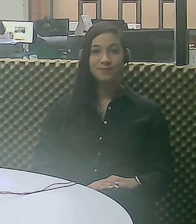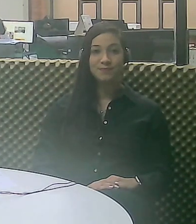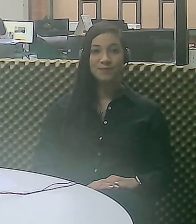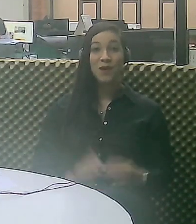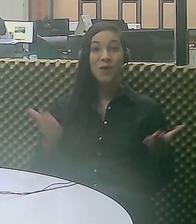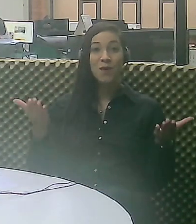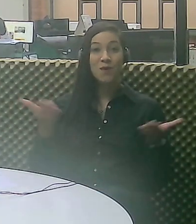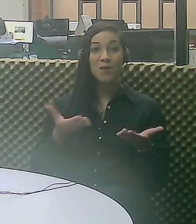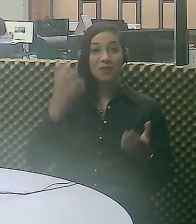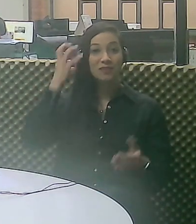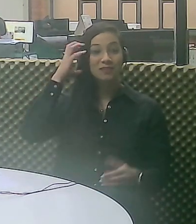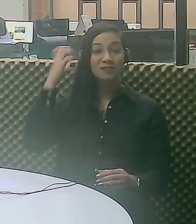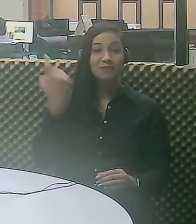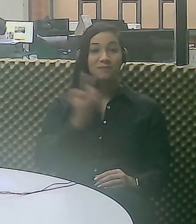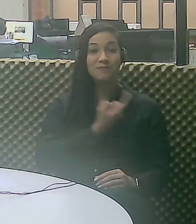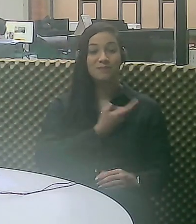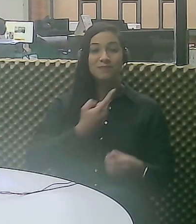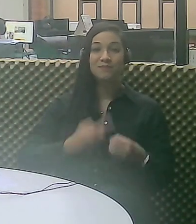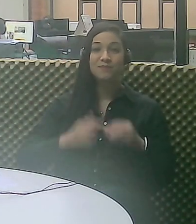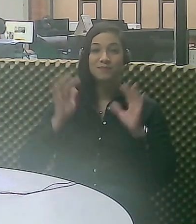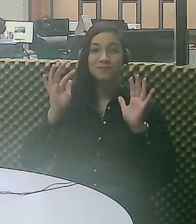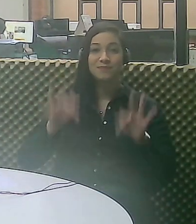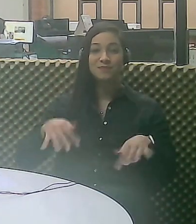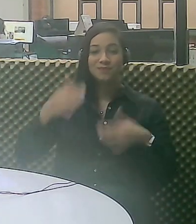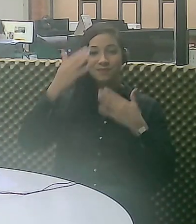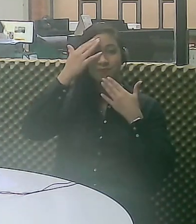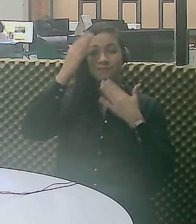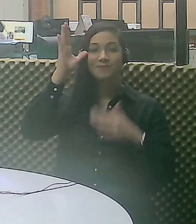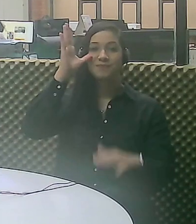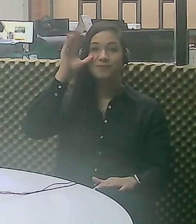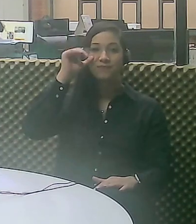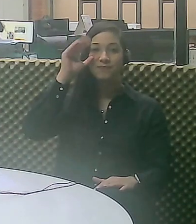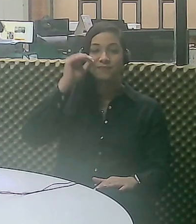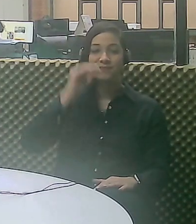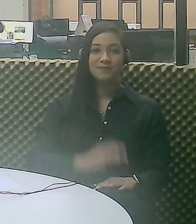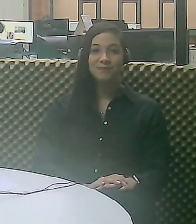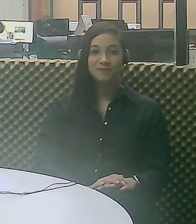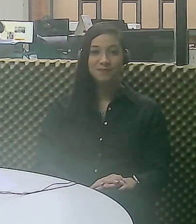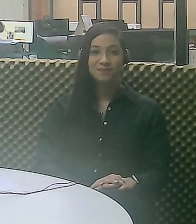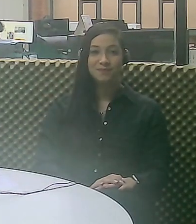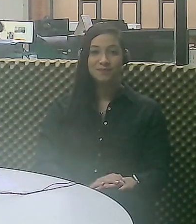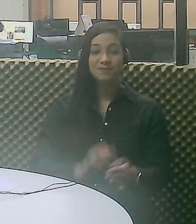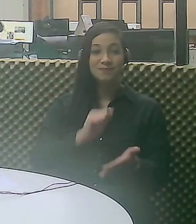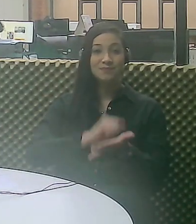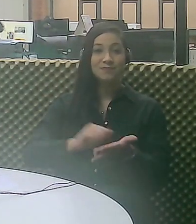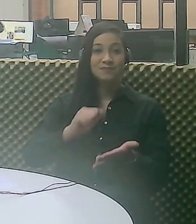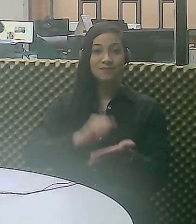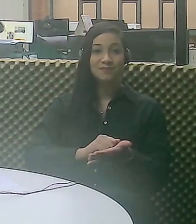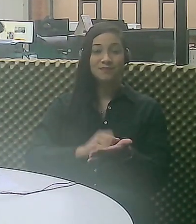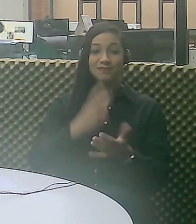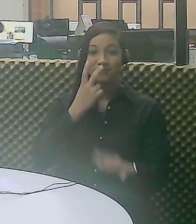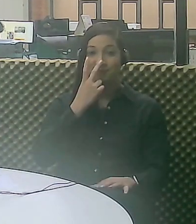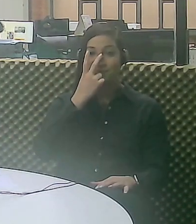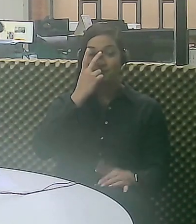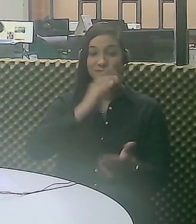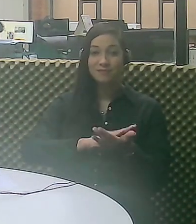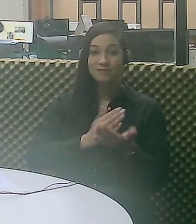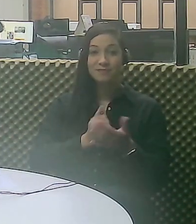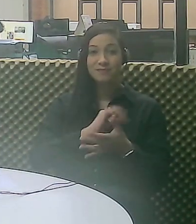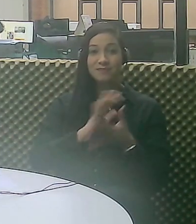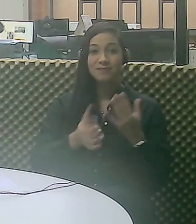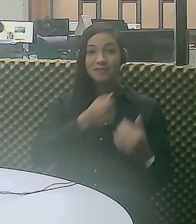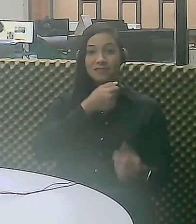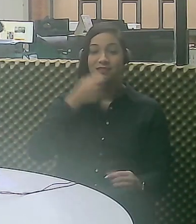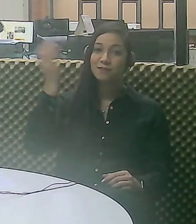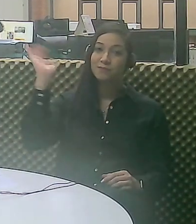A edição de hoje da Rádio Nossa Cidade fica por aqui. Obrigado pela sua audiência. Edição, Vanessa Gianotti.